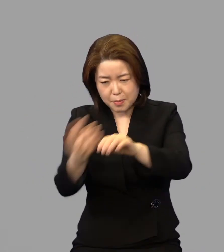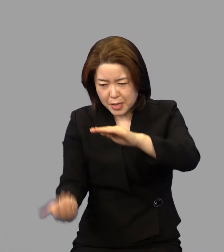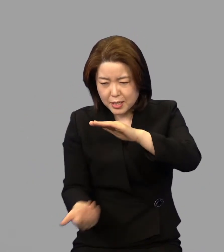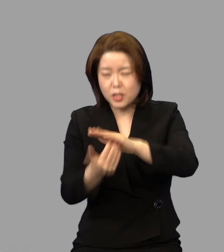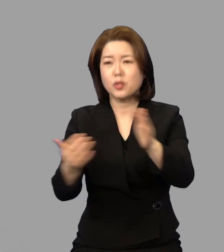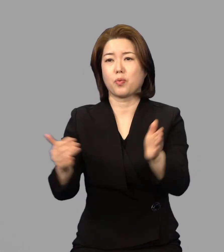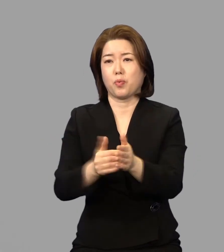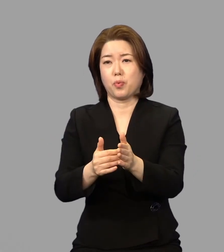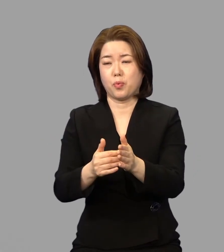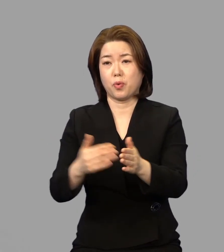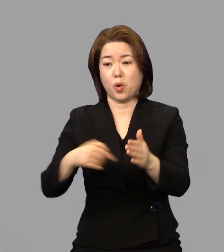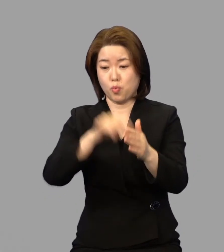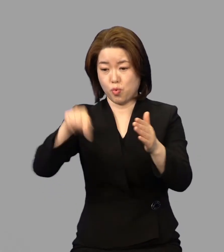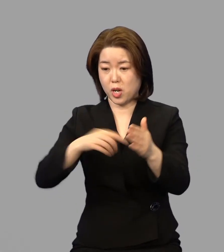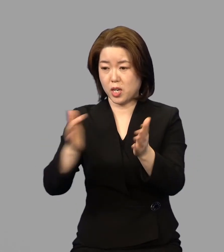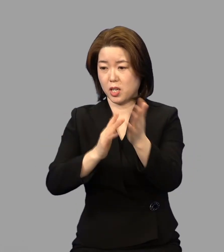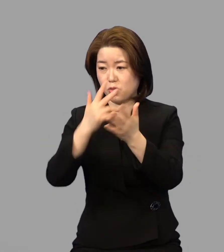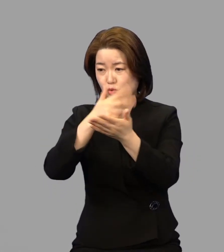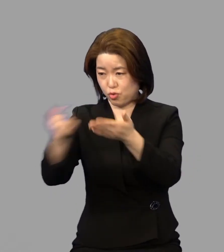우리 안에 주님은 오셨어요.